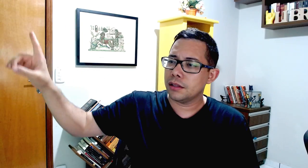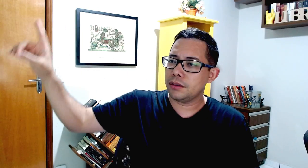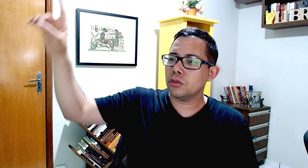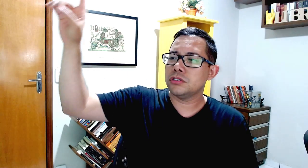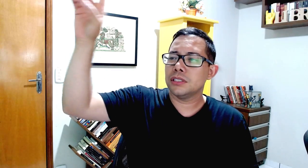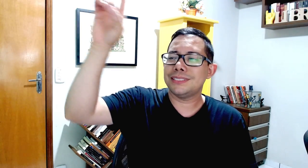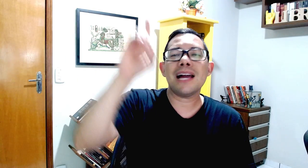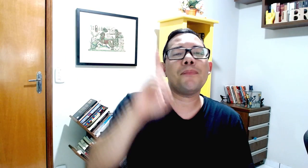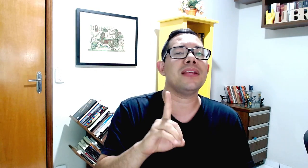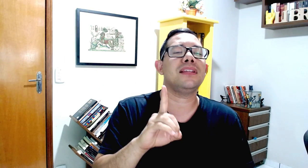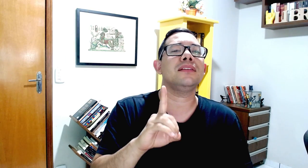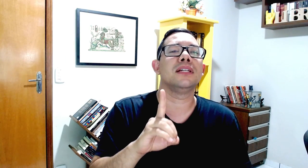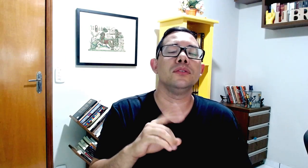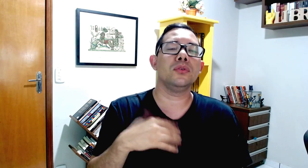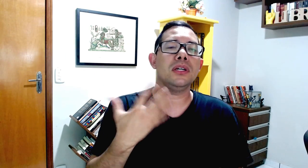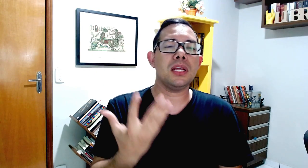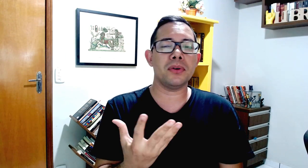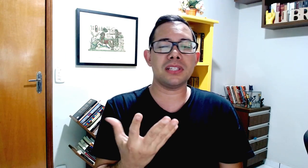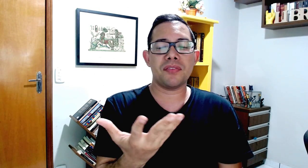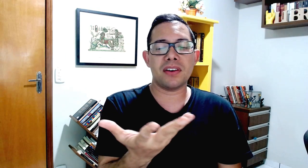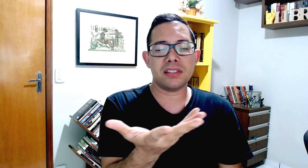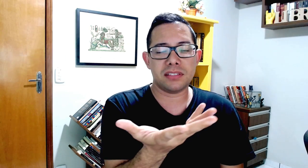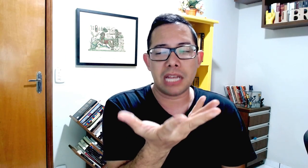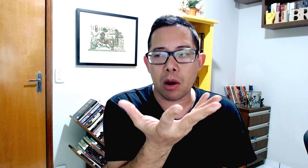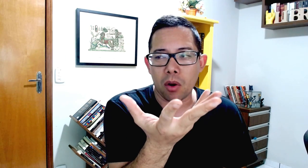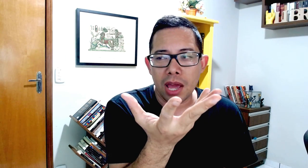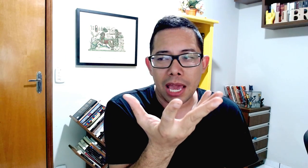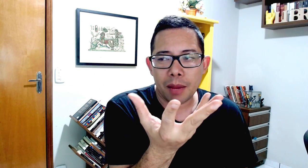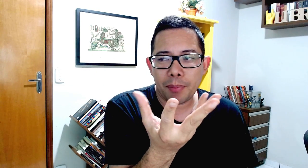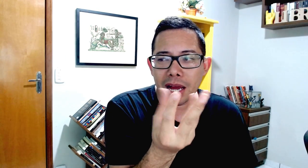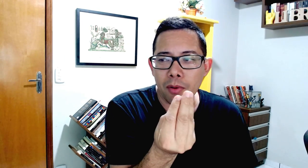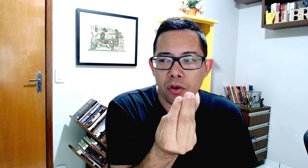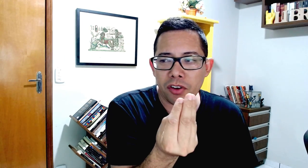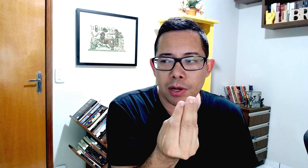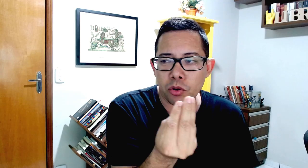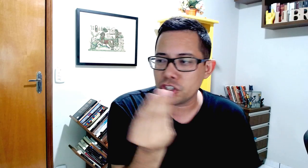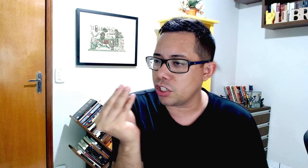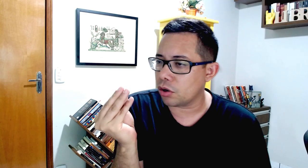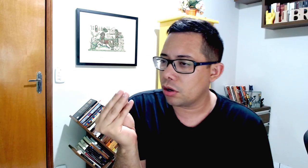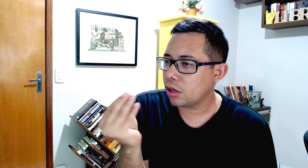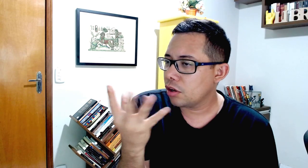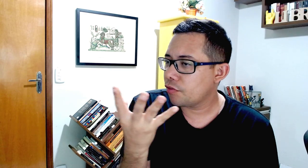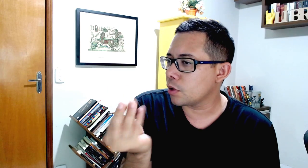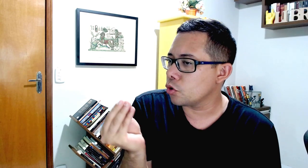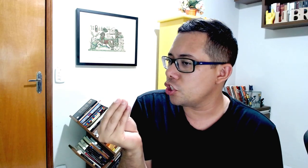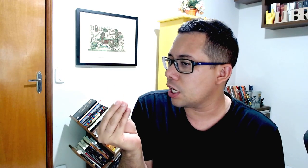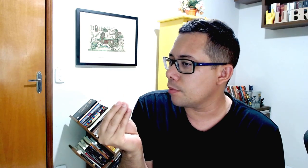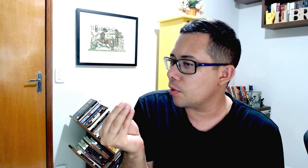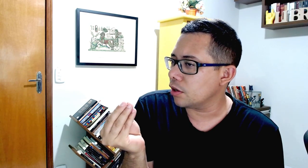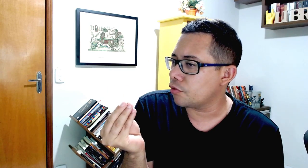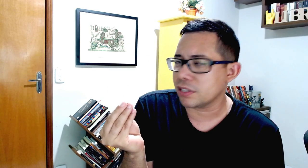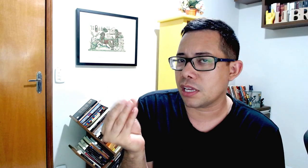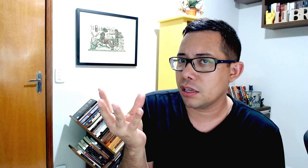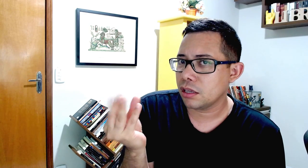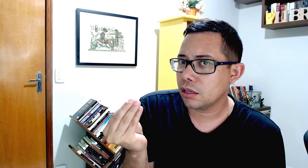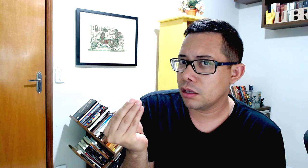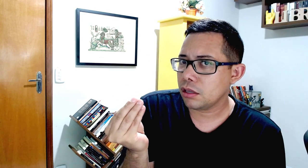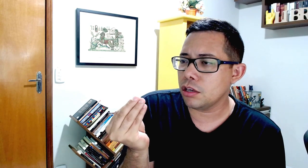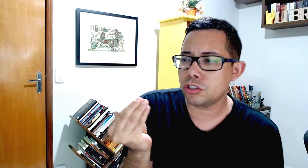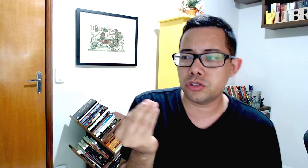Deus se apresentando e depois ela faz e sinal ela pega a mão e faz uma coxinho faz uma coxinha na mão aí ó Faz aí e